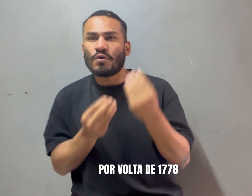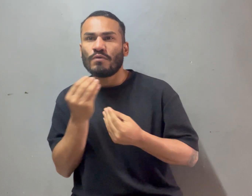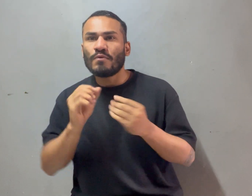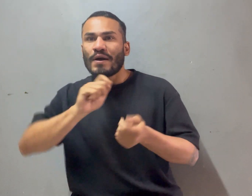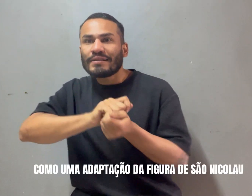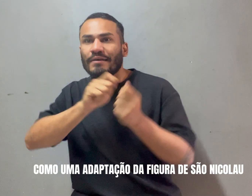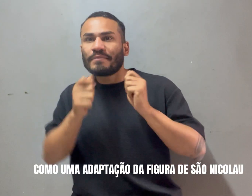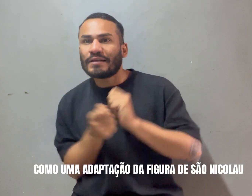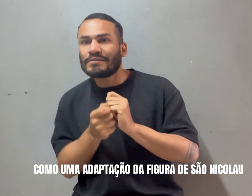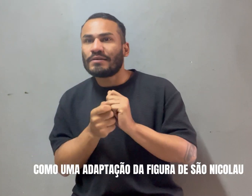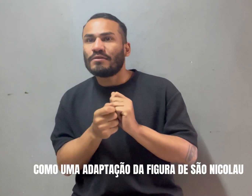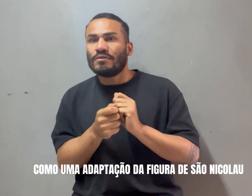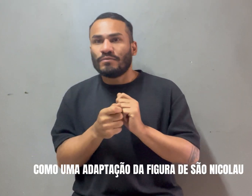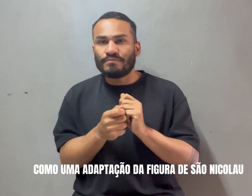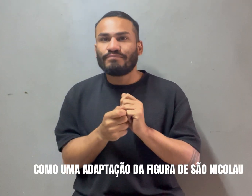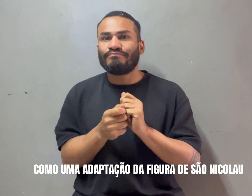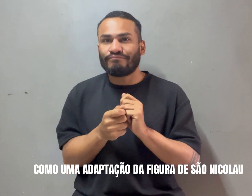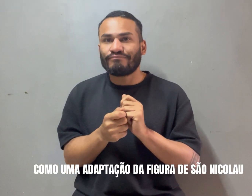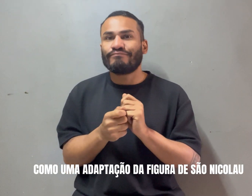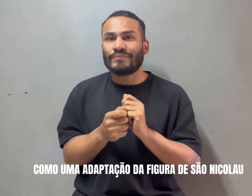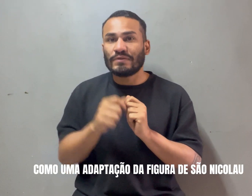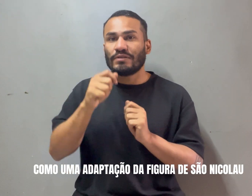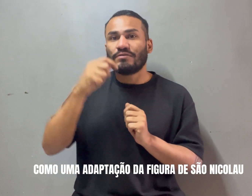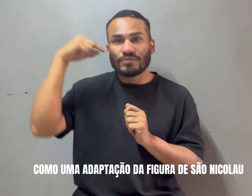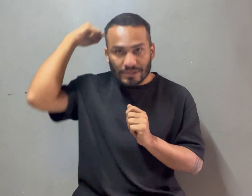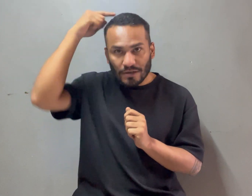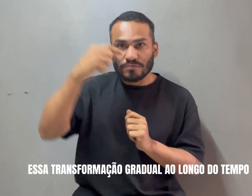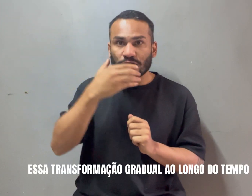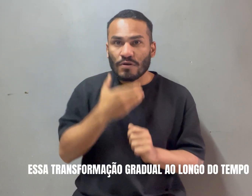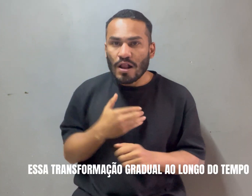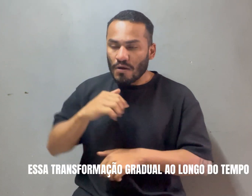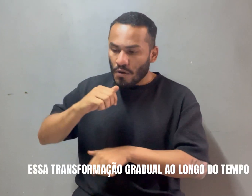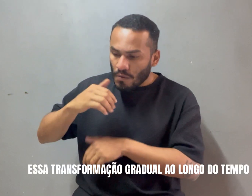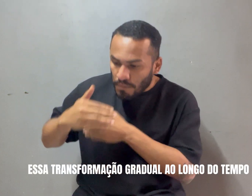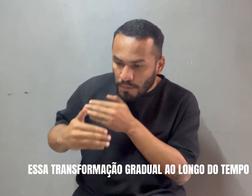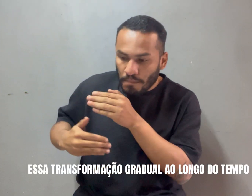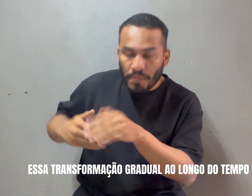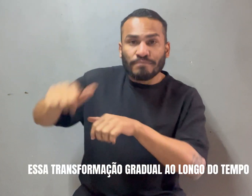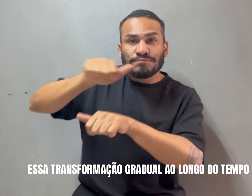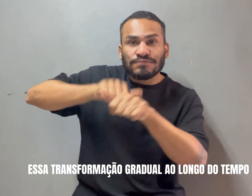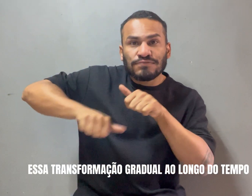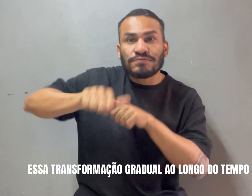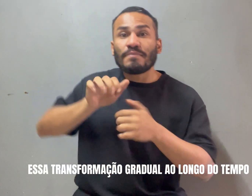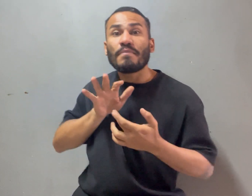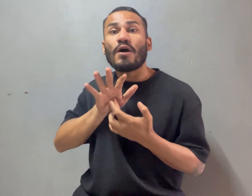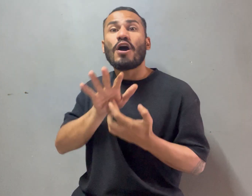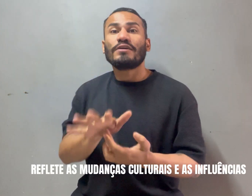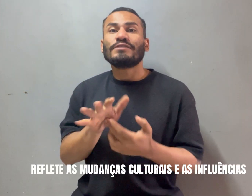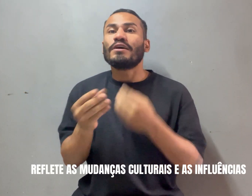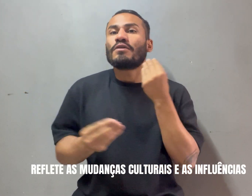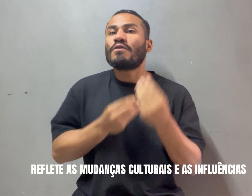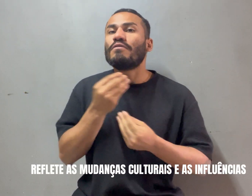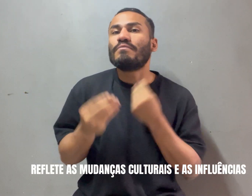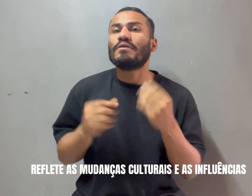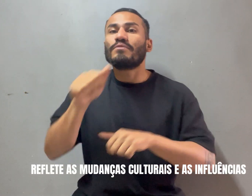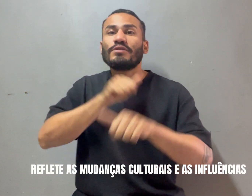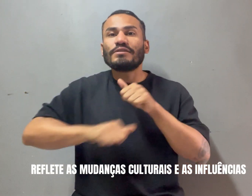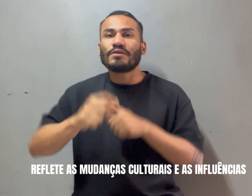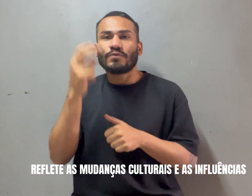1778, como uma adaptação da figura de São Nicolau. Essa transformação gradual ao longo do tempo reflete as mudanças culturais